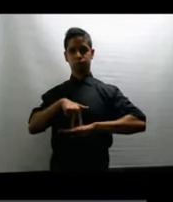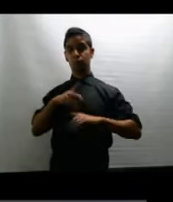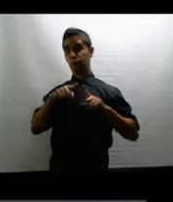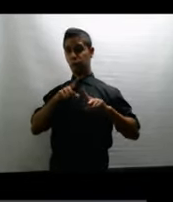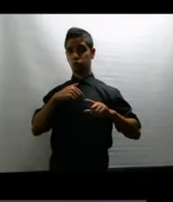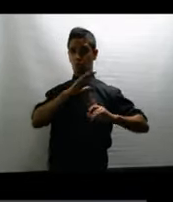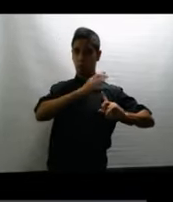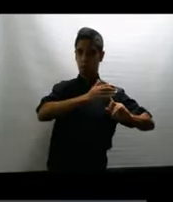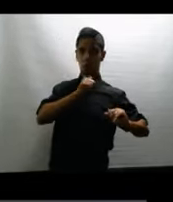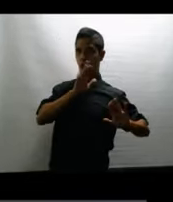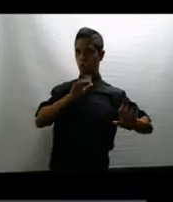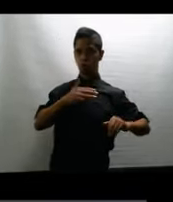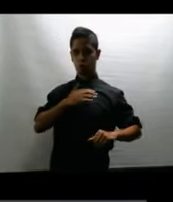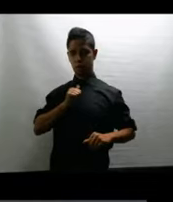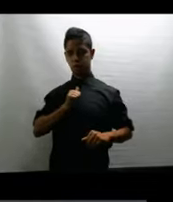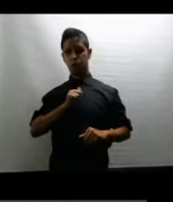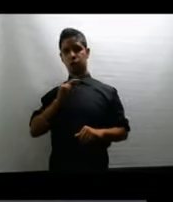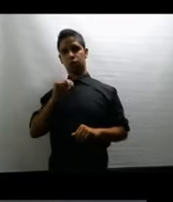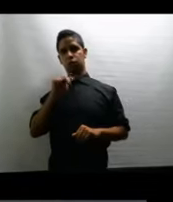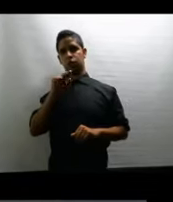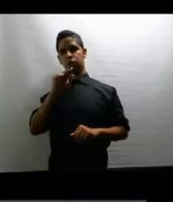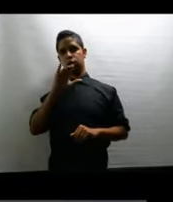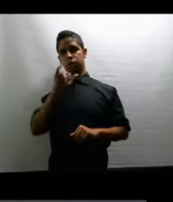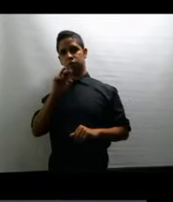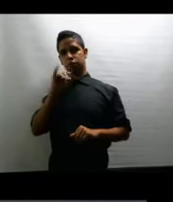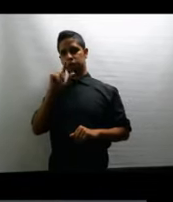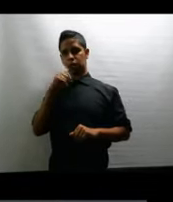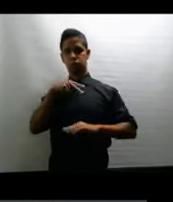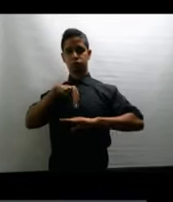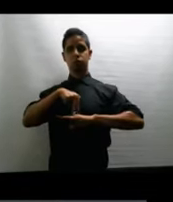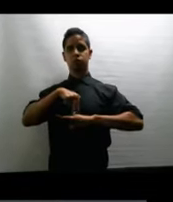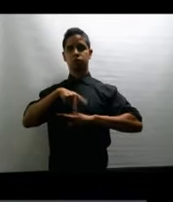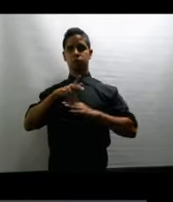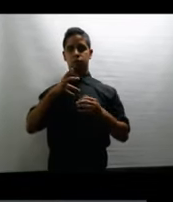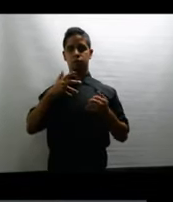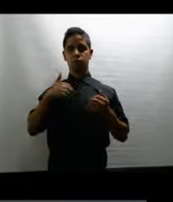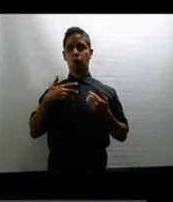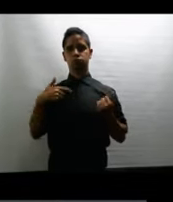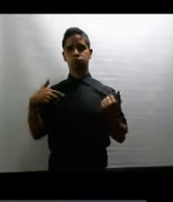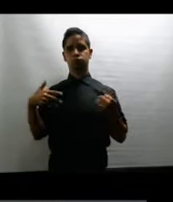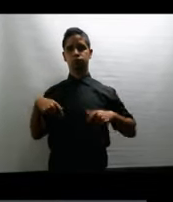aterrorizada. Wow. Aterrorizada, pero lo hice. Entonces, así que poco a poco eso se fue soltando.